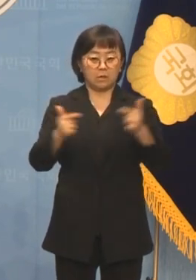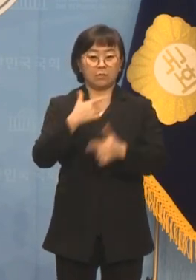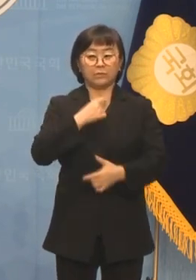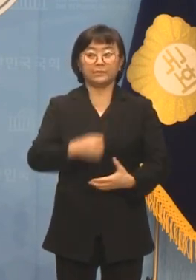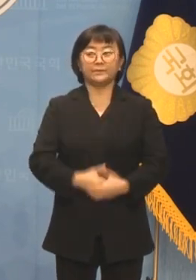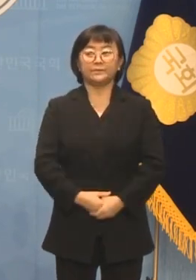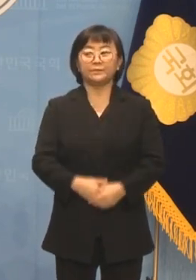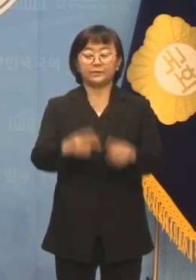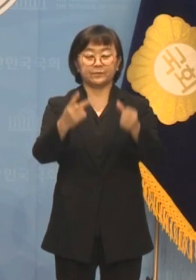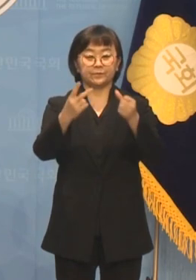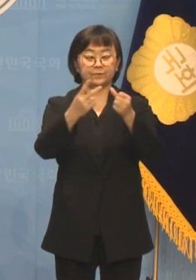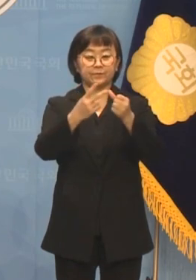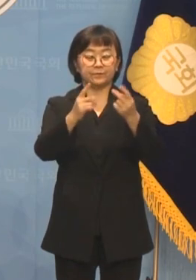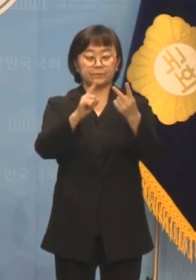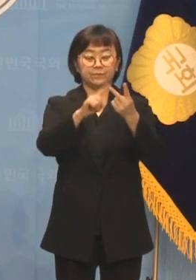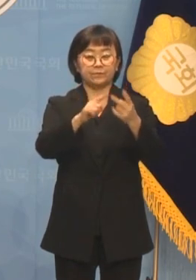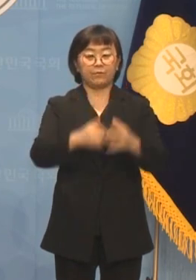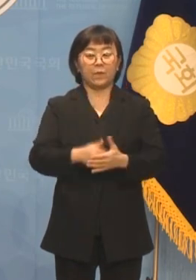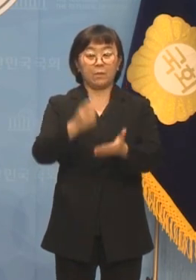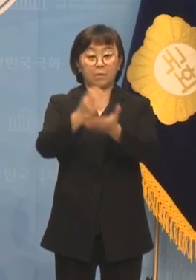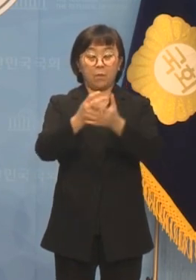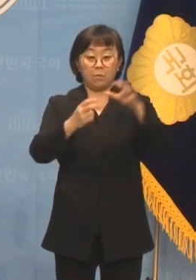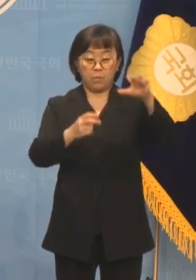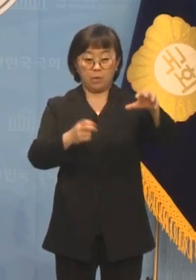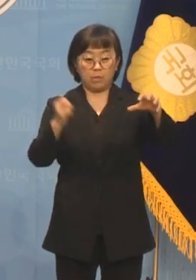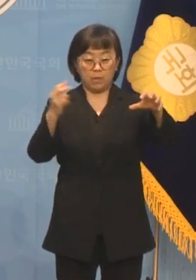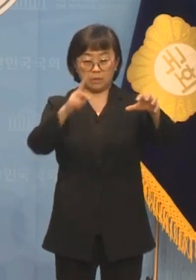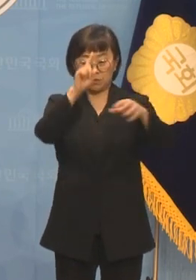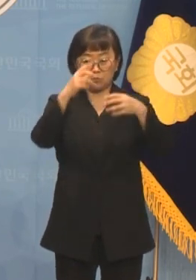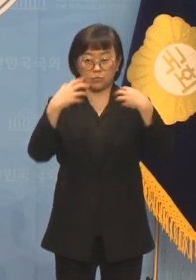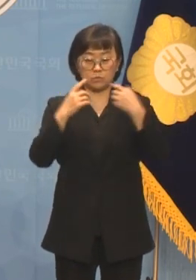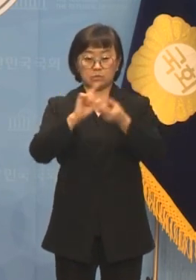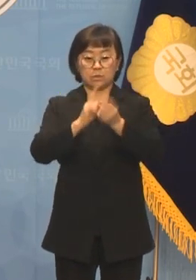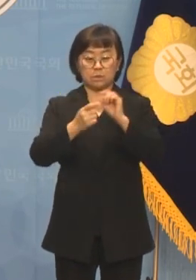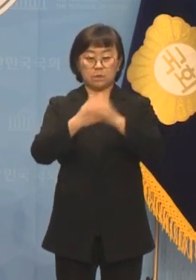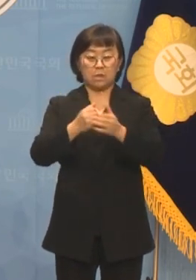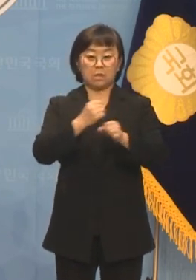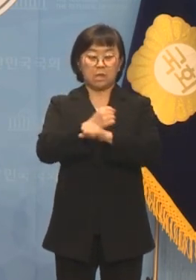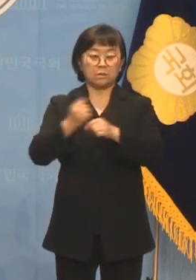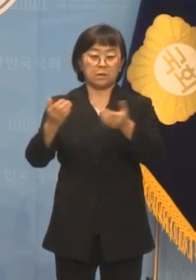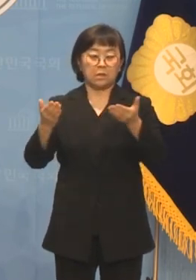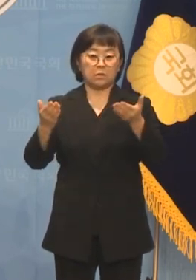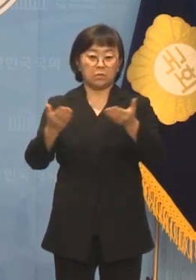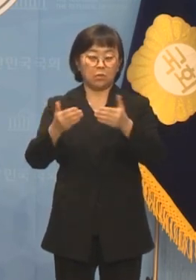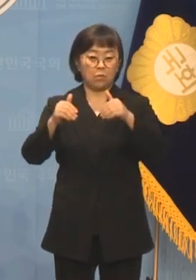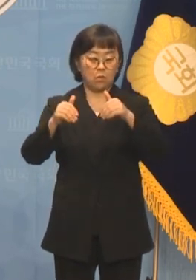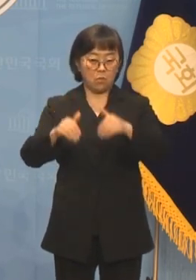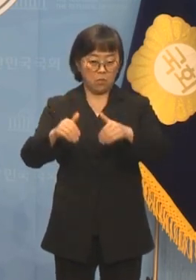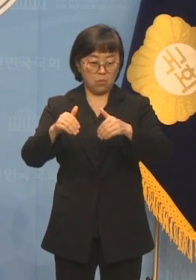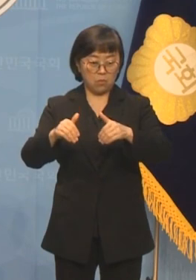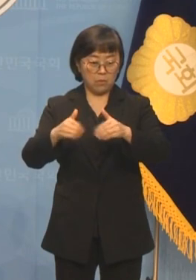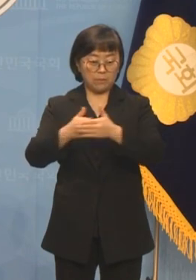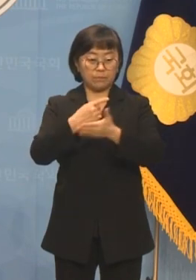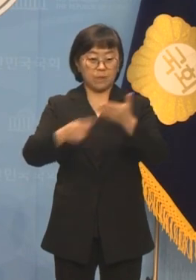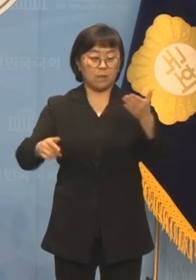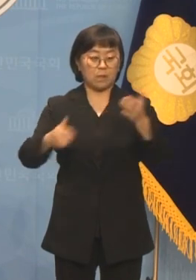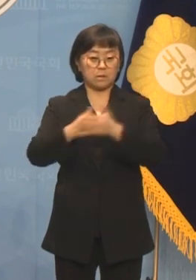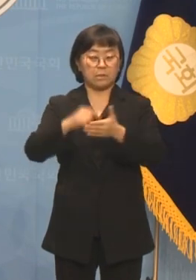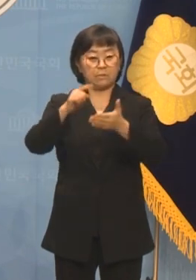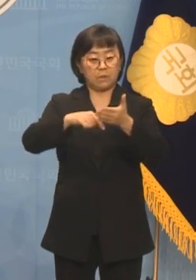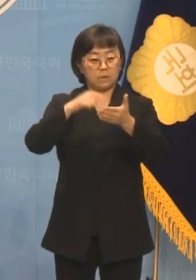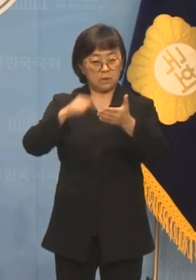두 번째입니다. 법원이 다시 한번 정부를 대신해 강제동원 피해자 배상금 수령의 길을